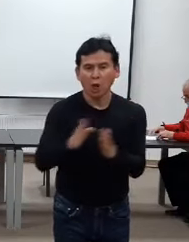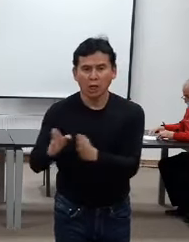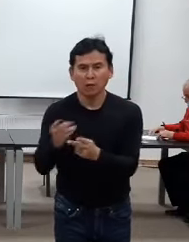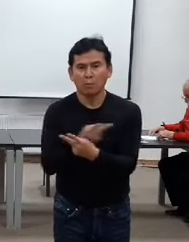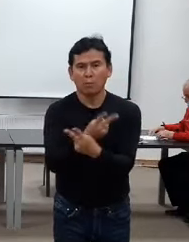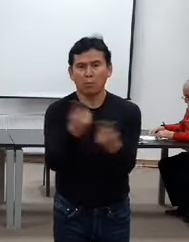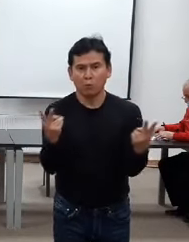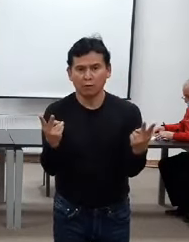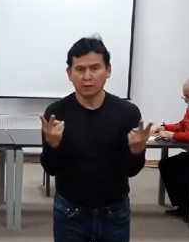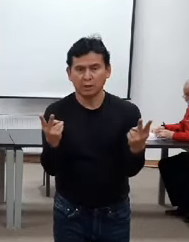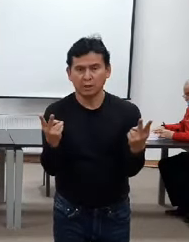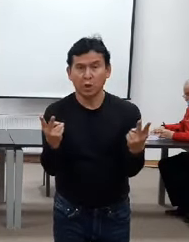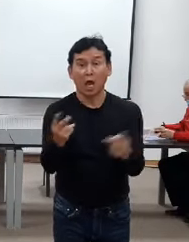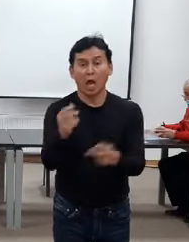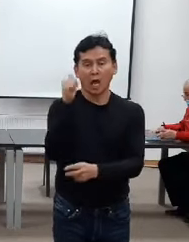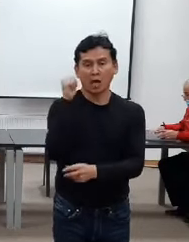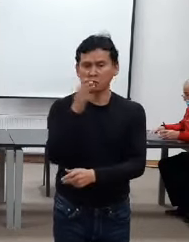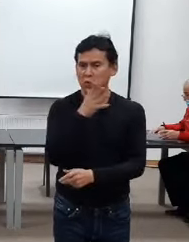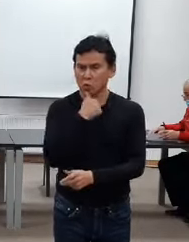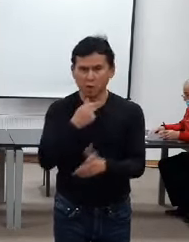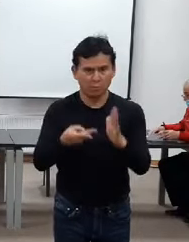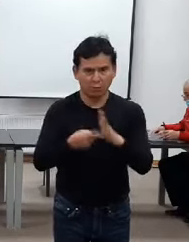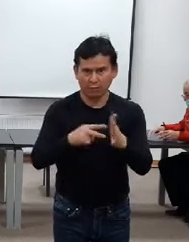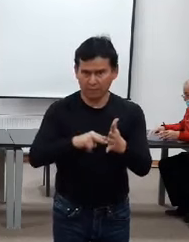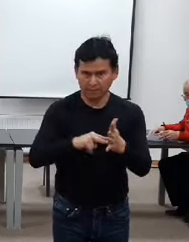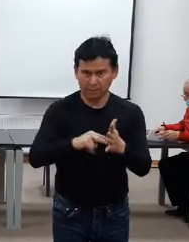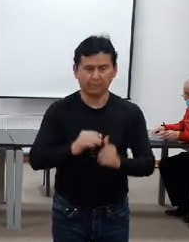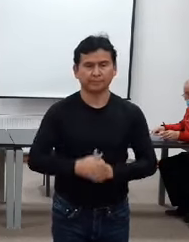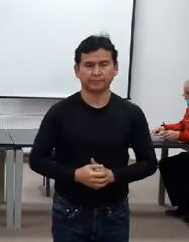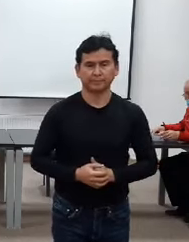no hubo hechos relevantes que reportar.